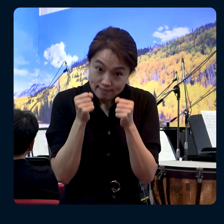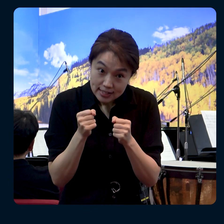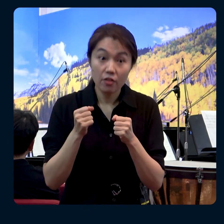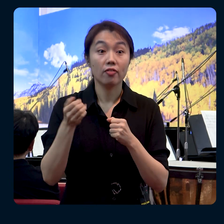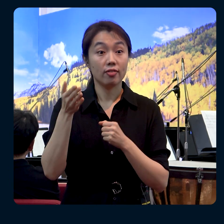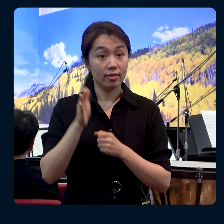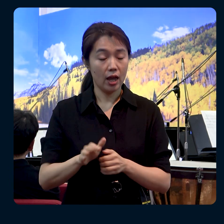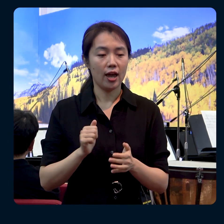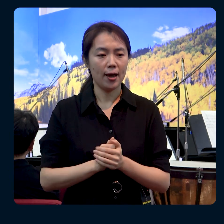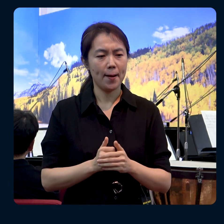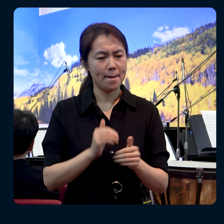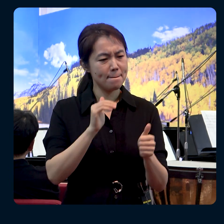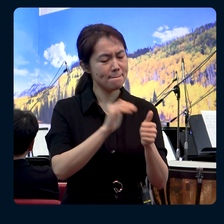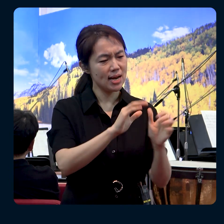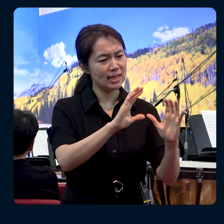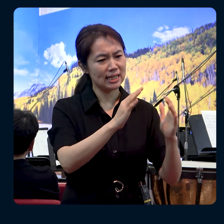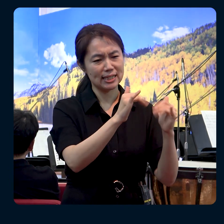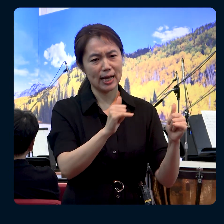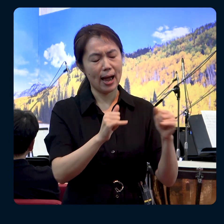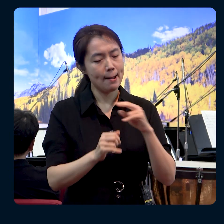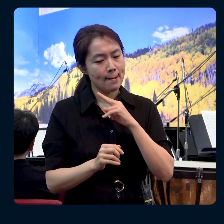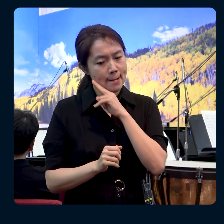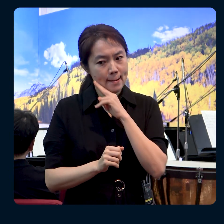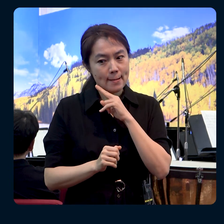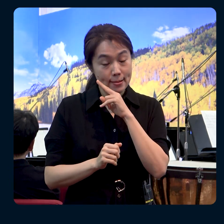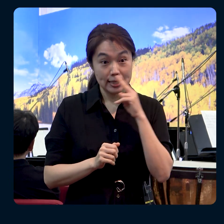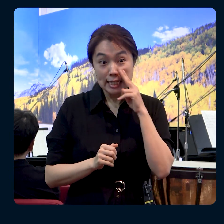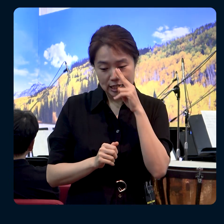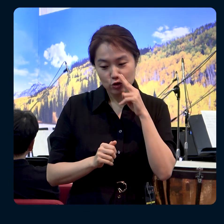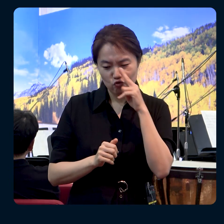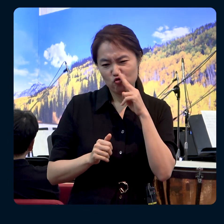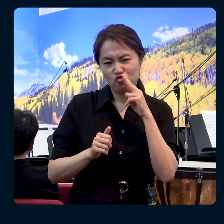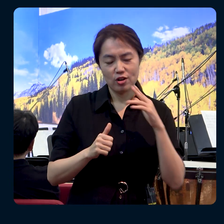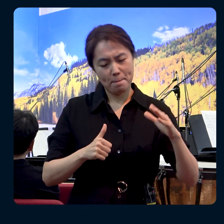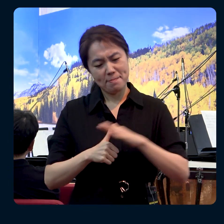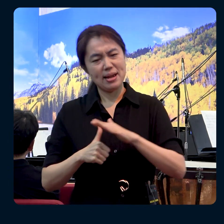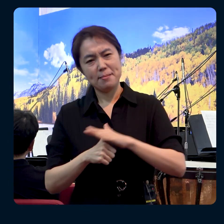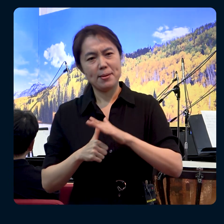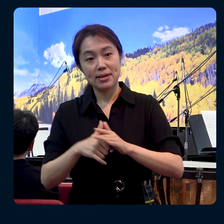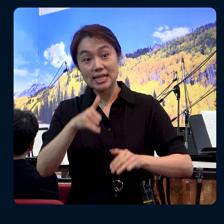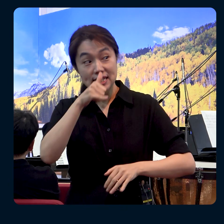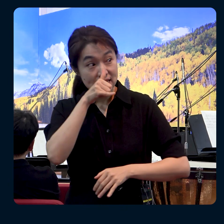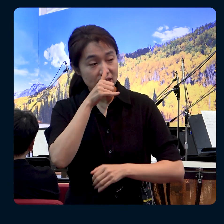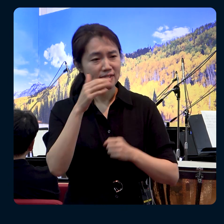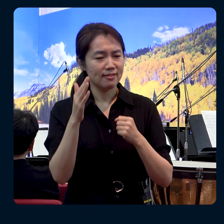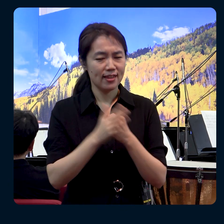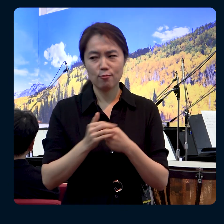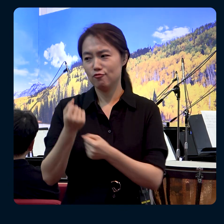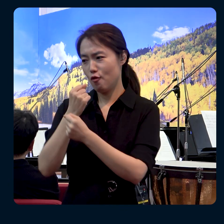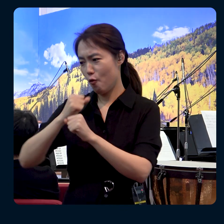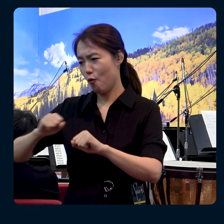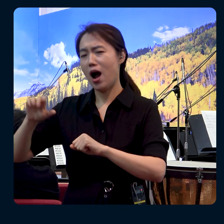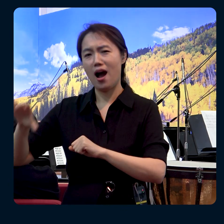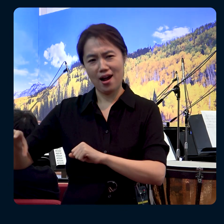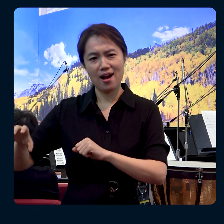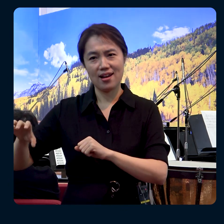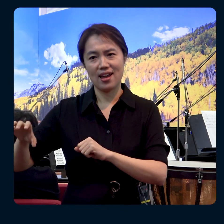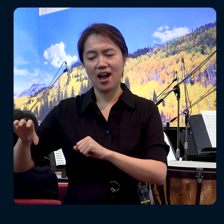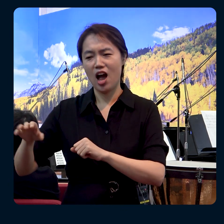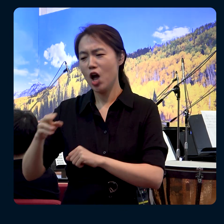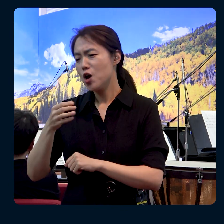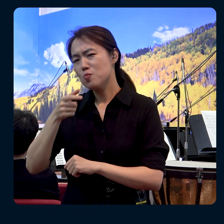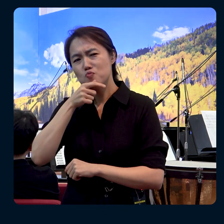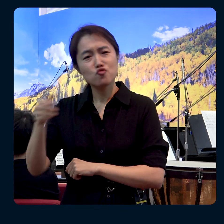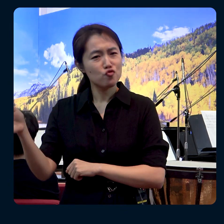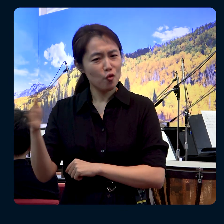사람들이 시기하면서 해코지하고, 그래서 결국은 뭐예요? 광야 쪽으로, 물이 없어서 사람 살기